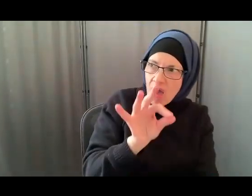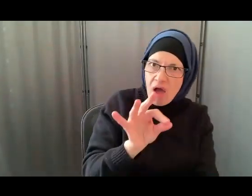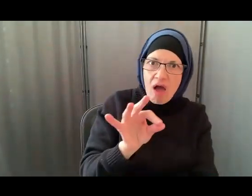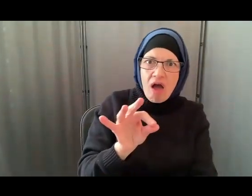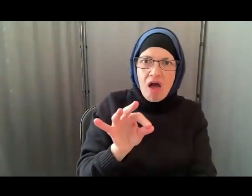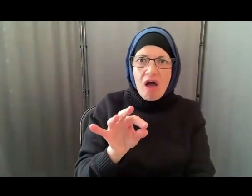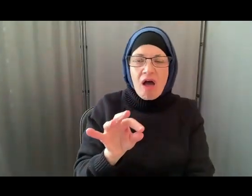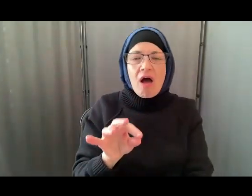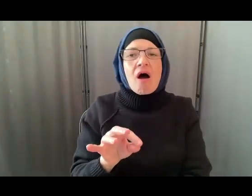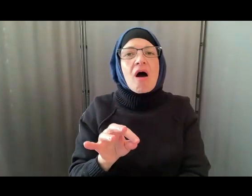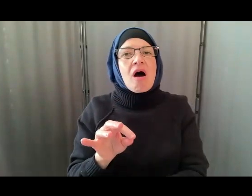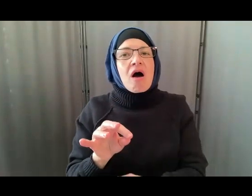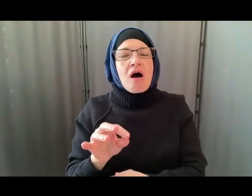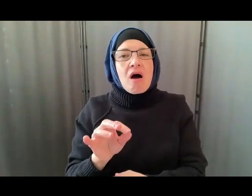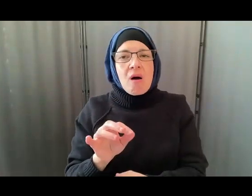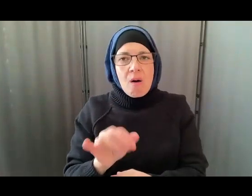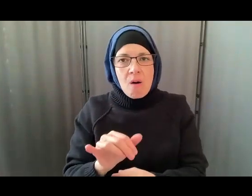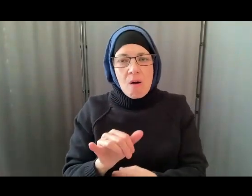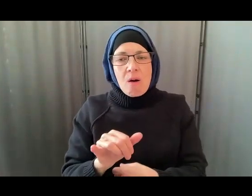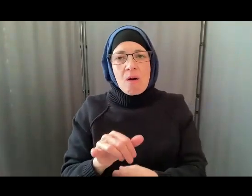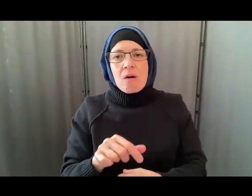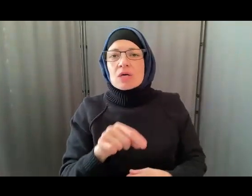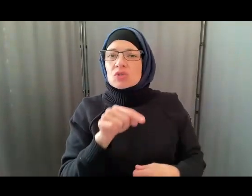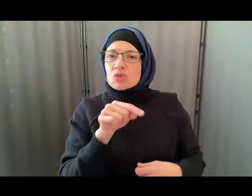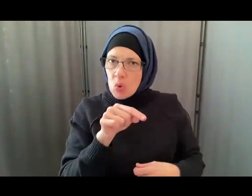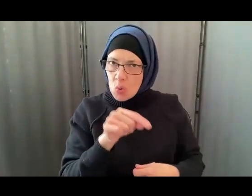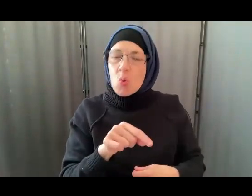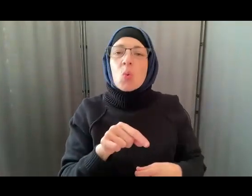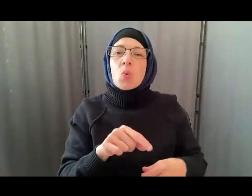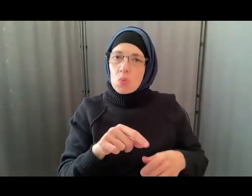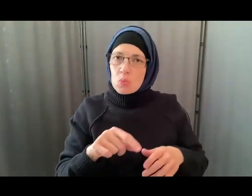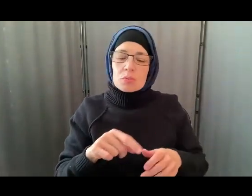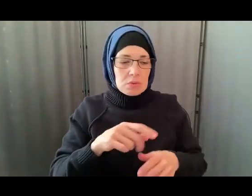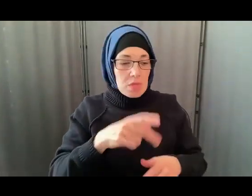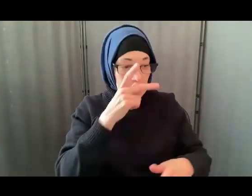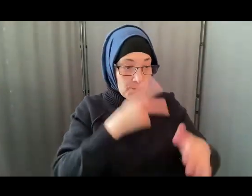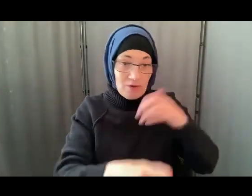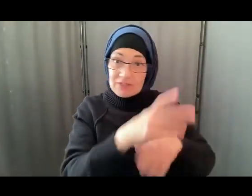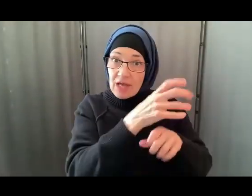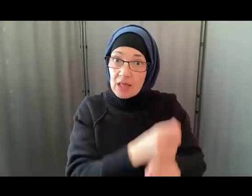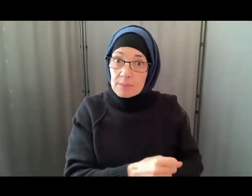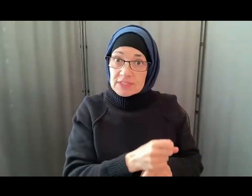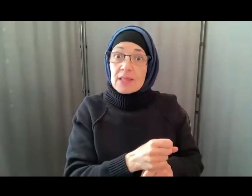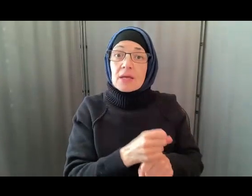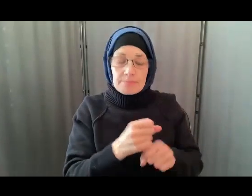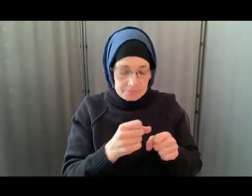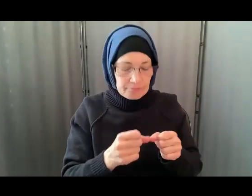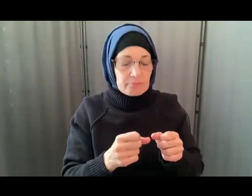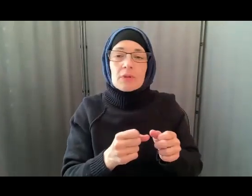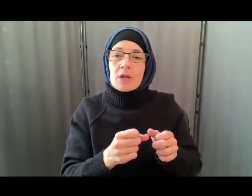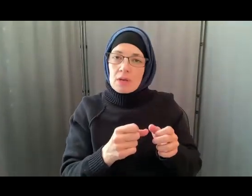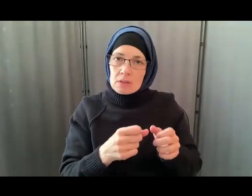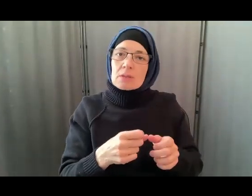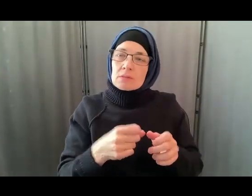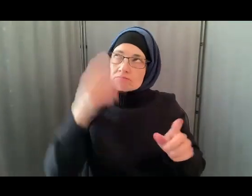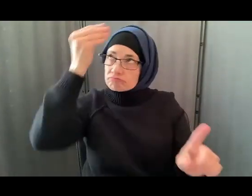So the Prophet ﷺ was told in the Quran to throw in their face the